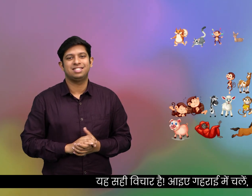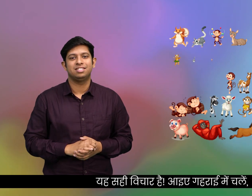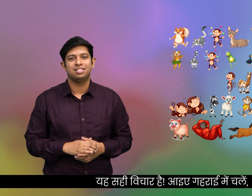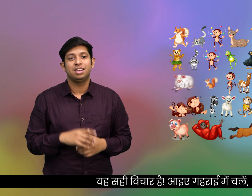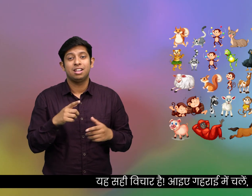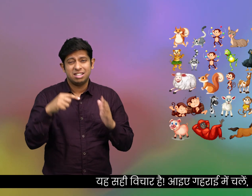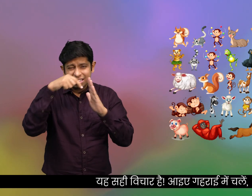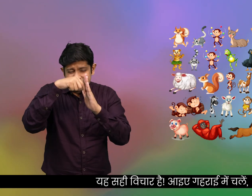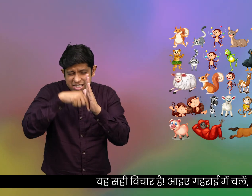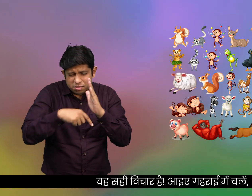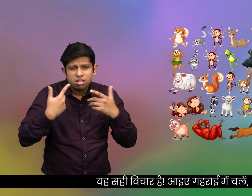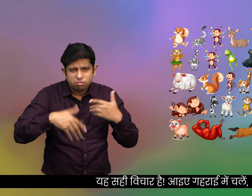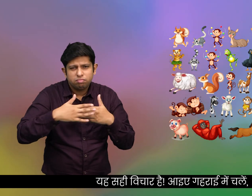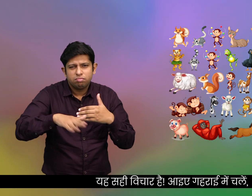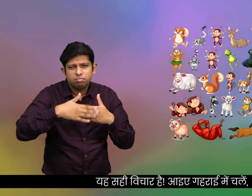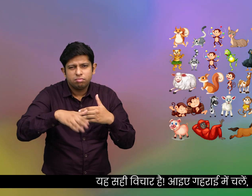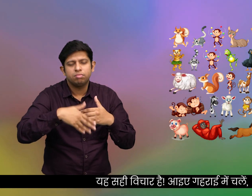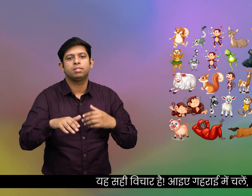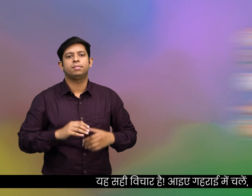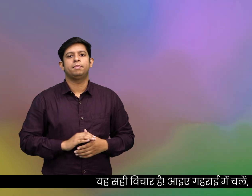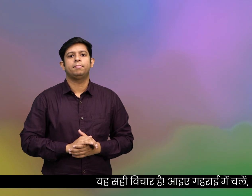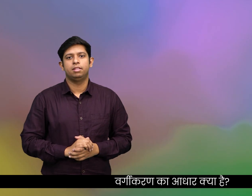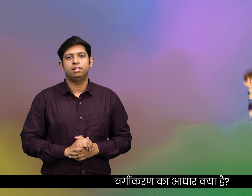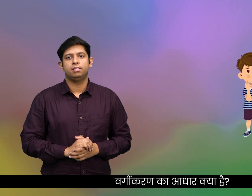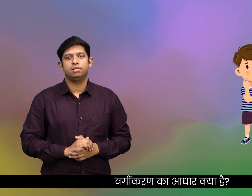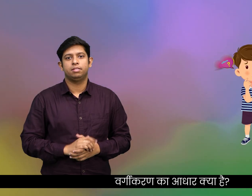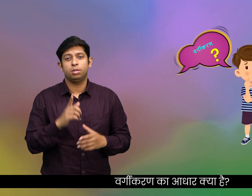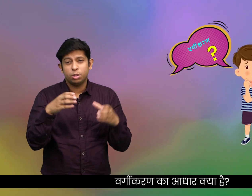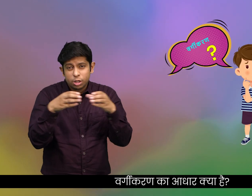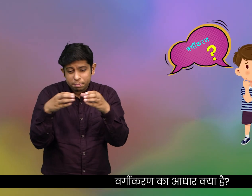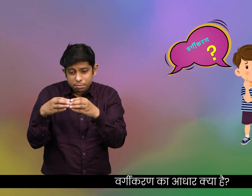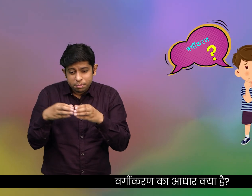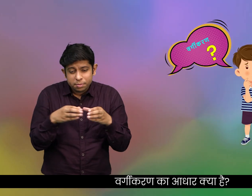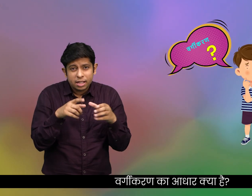है। आइए गहराई में चलें। वर्गीकरण का आधार क्या है?